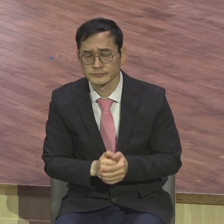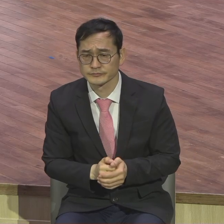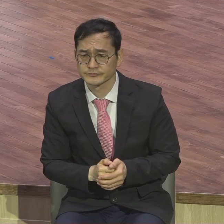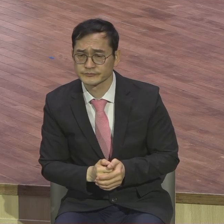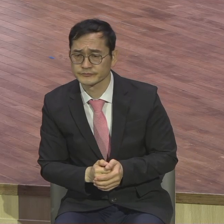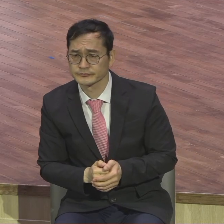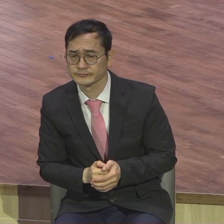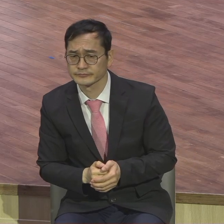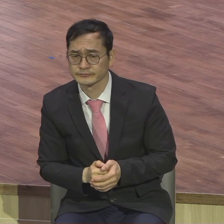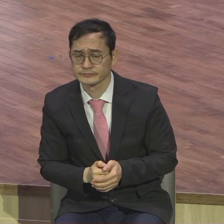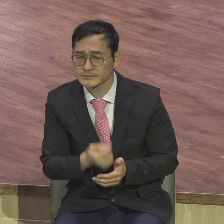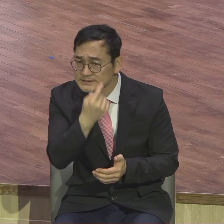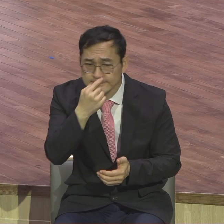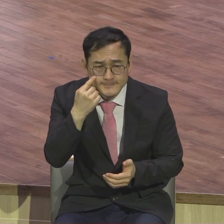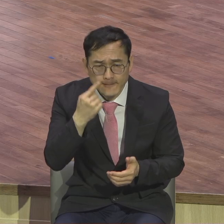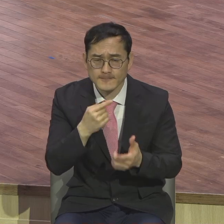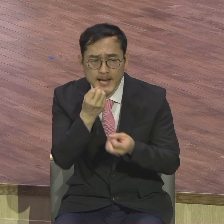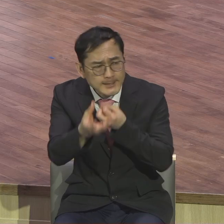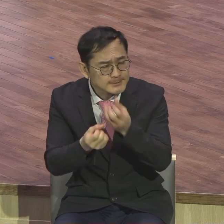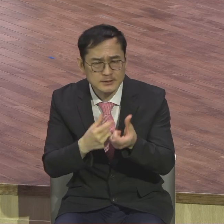일어나고 더 증거를 보여줘야지.